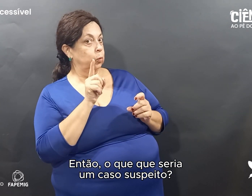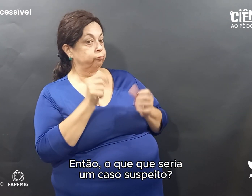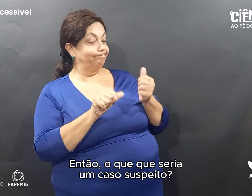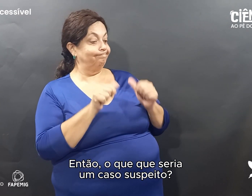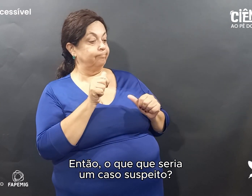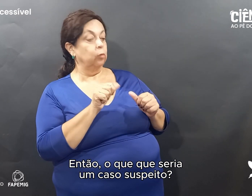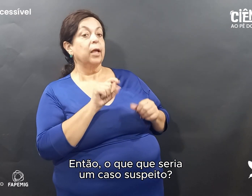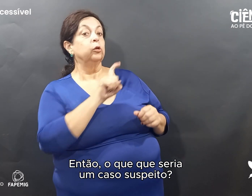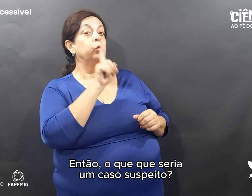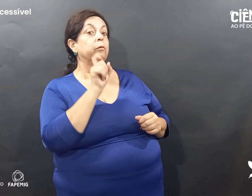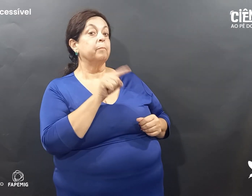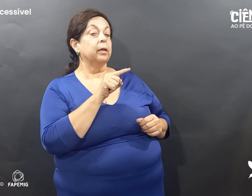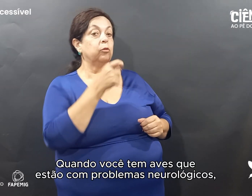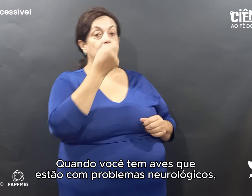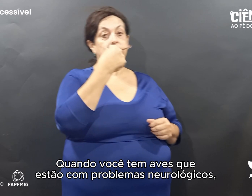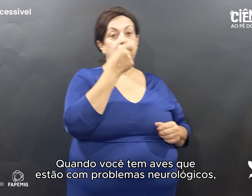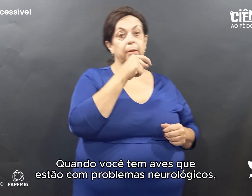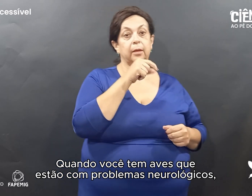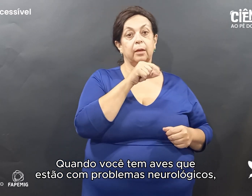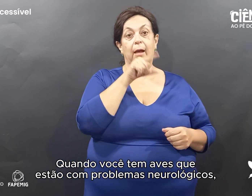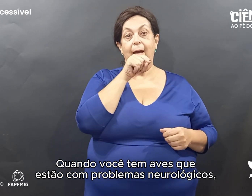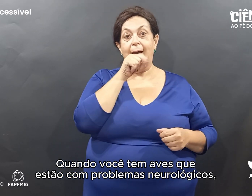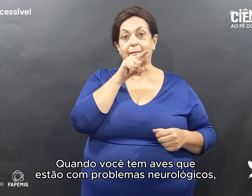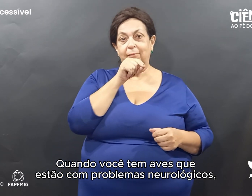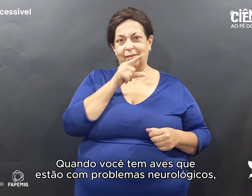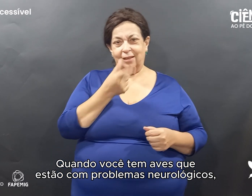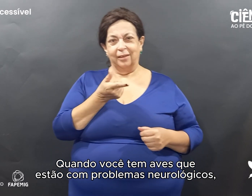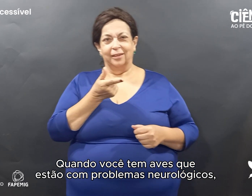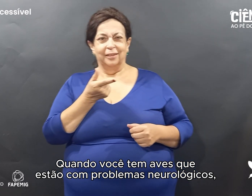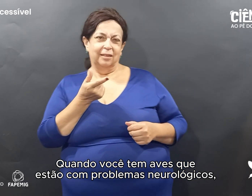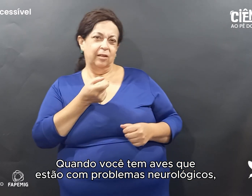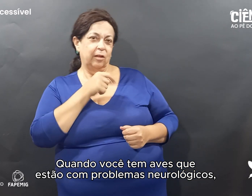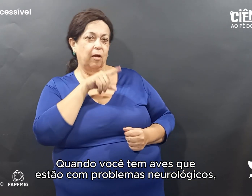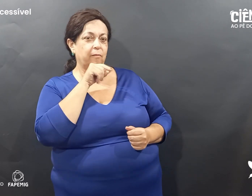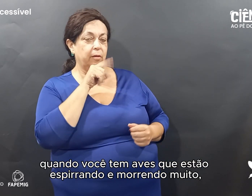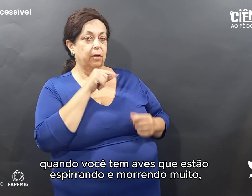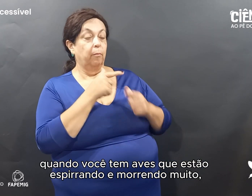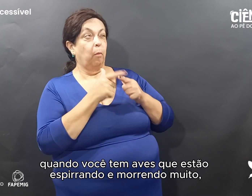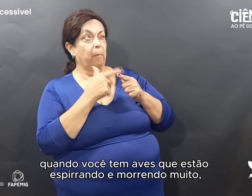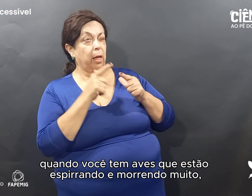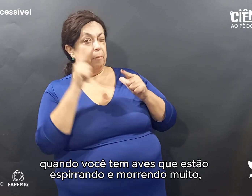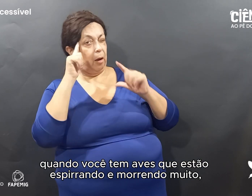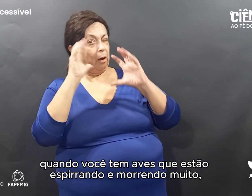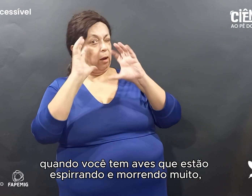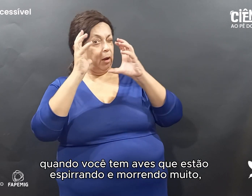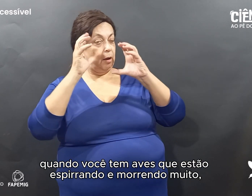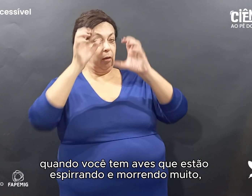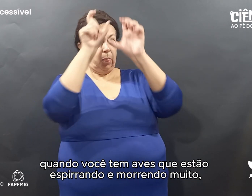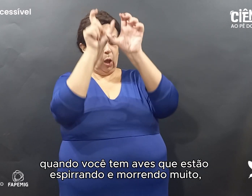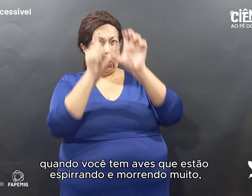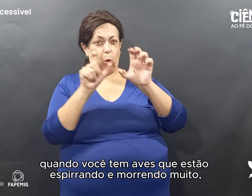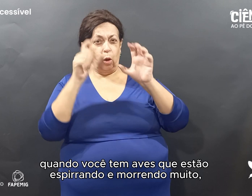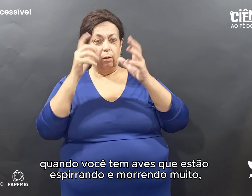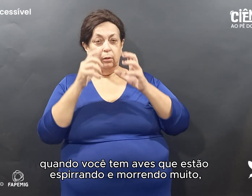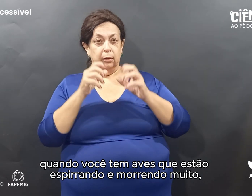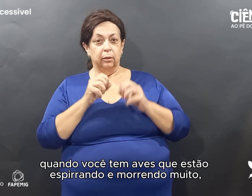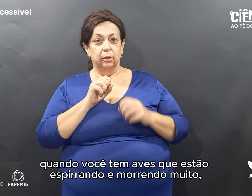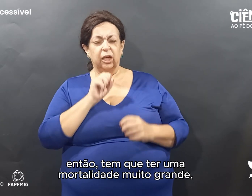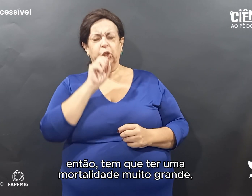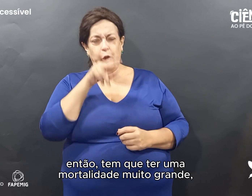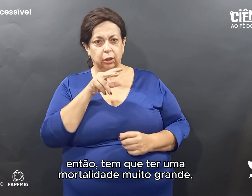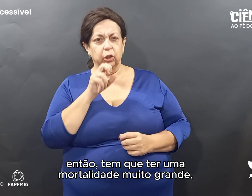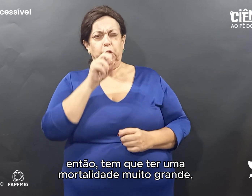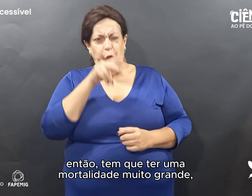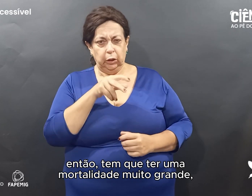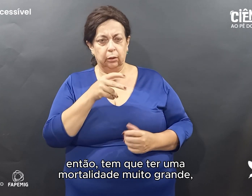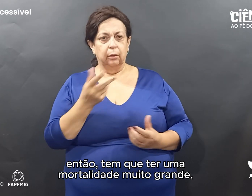que seria um caso suspeito? Quando você tem aves que estão com problema neurológico, quando você tem aves que está espirrando e morrendo muito,